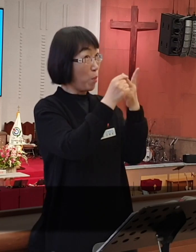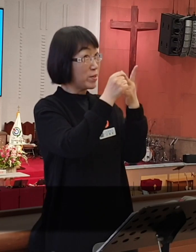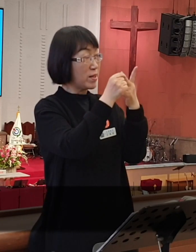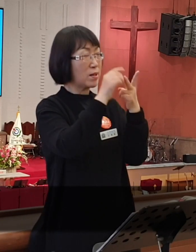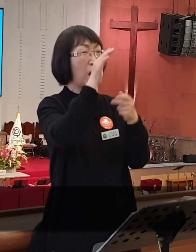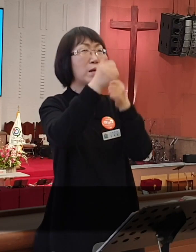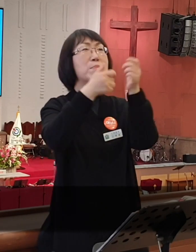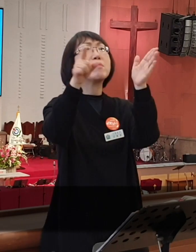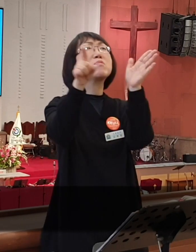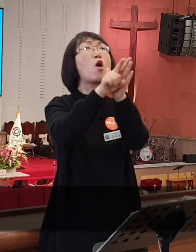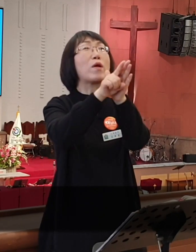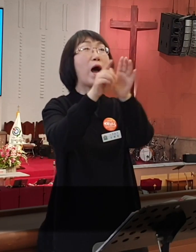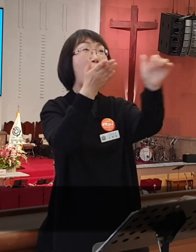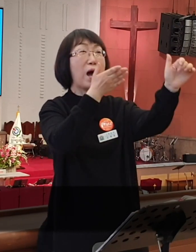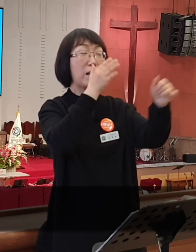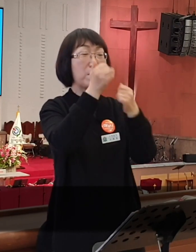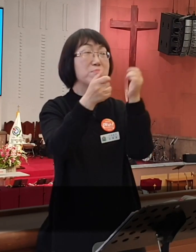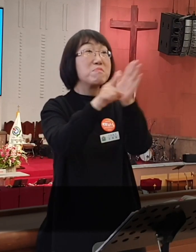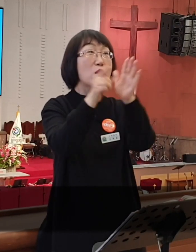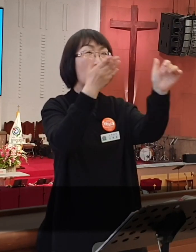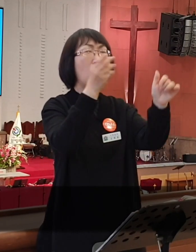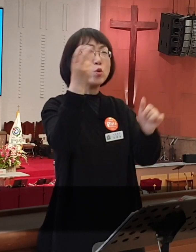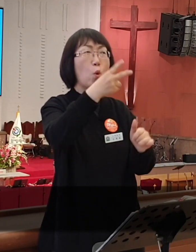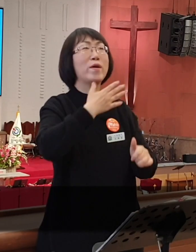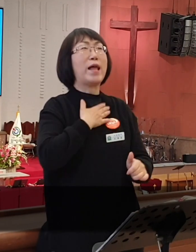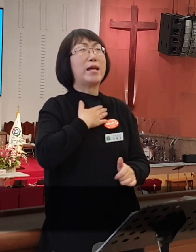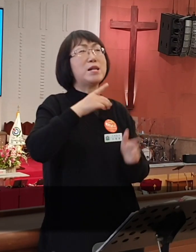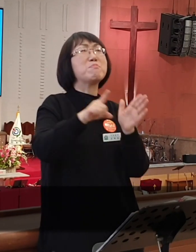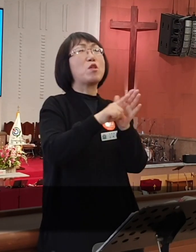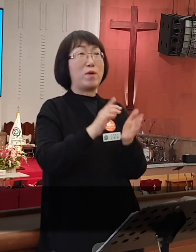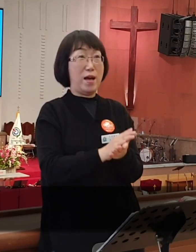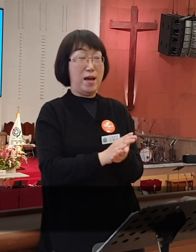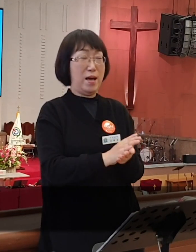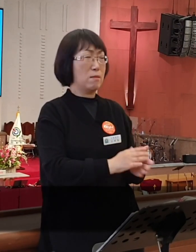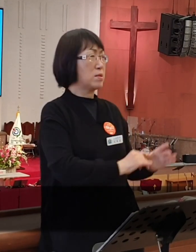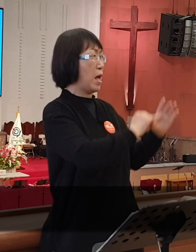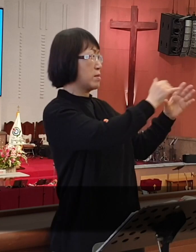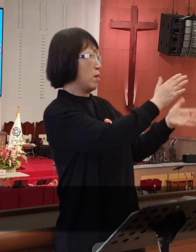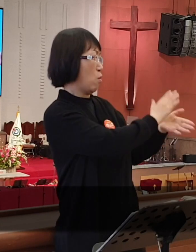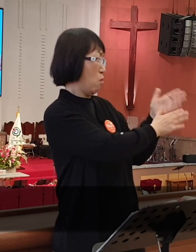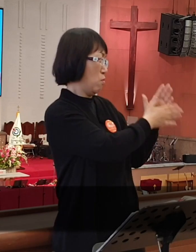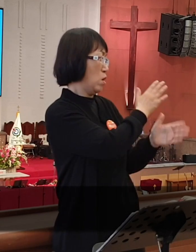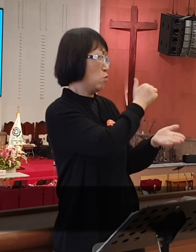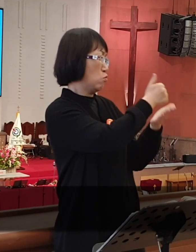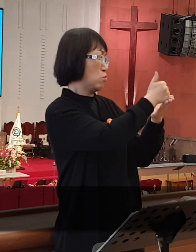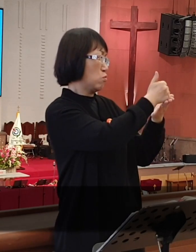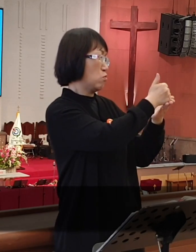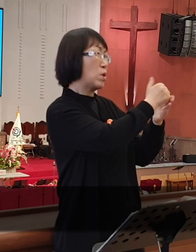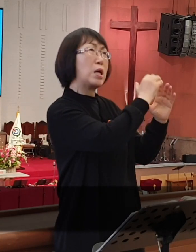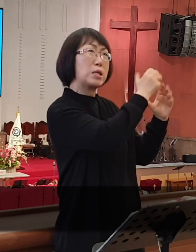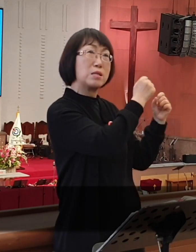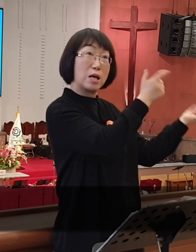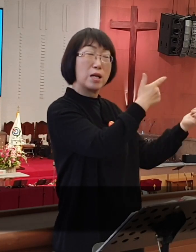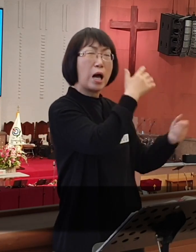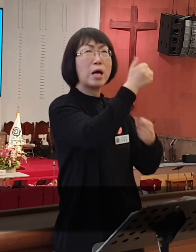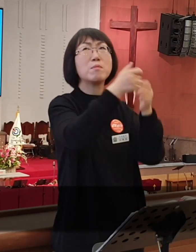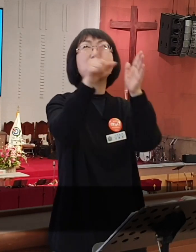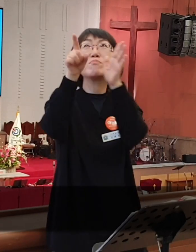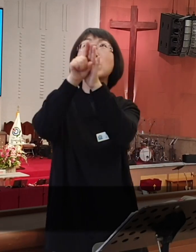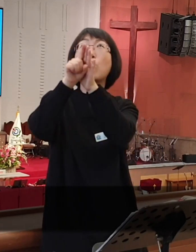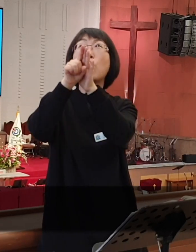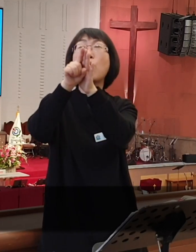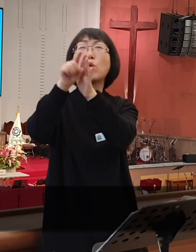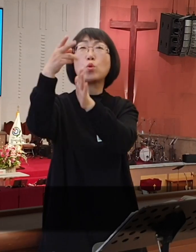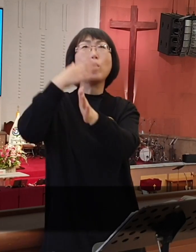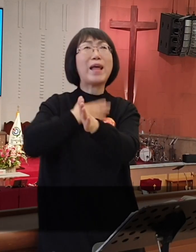얘기하십니다. 하나님을 믿어라 얘기하세요. 그리고 또 나를 믿으래요. 세상에 없죠. 세상에 주님이 안 계시죠. 그러니 어떻게 됩니까? 하나님 믿어야 돼요. 하나님